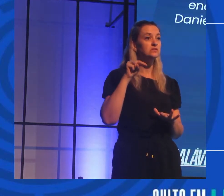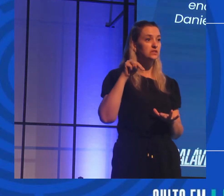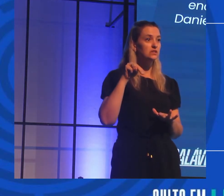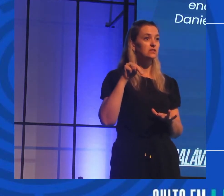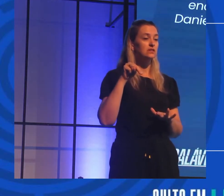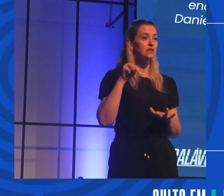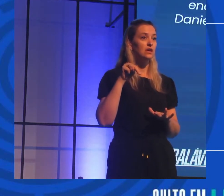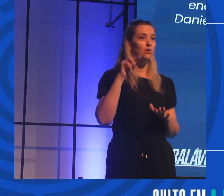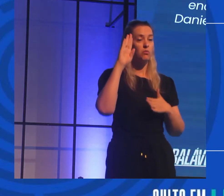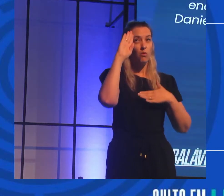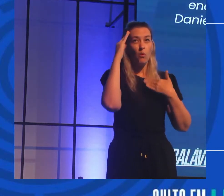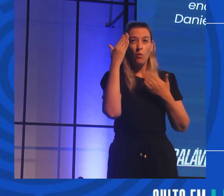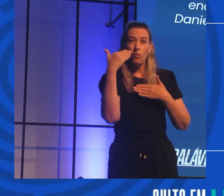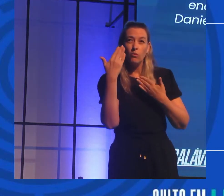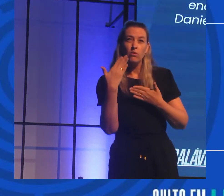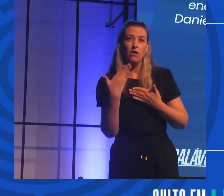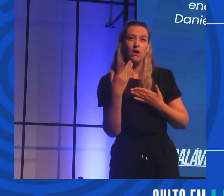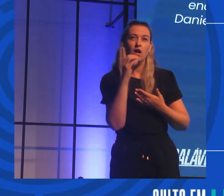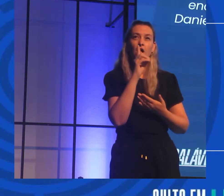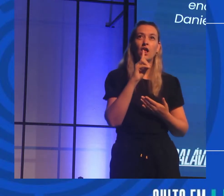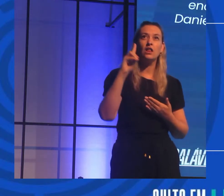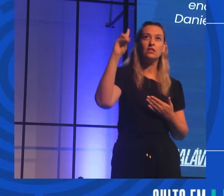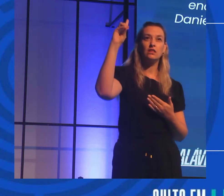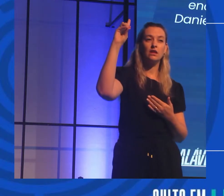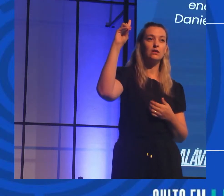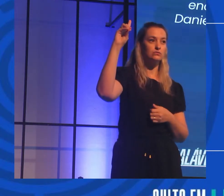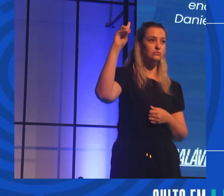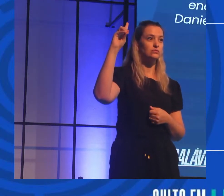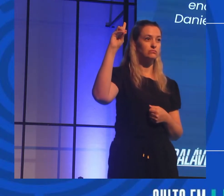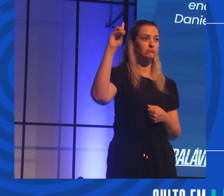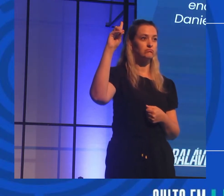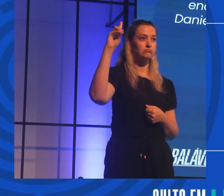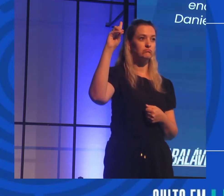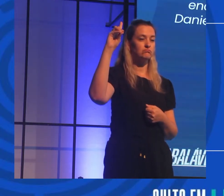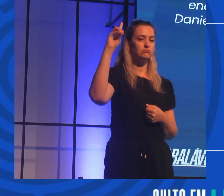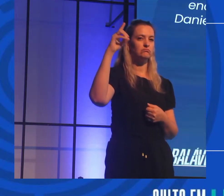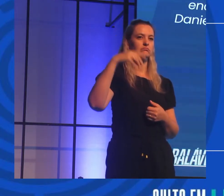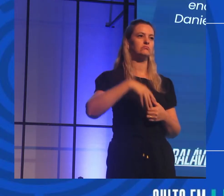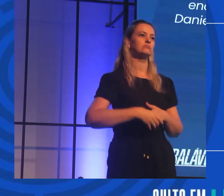vamos ter que achar alguma coisa para acusar ele, porque ele vai resvalar em algum lugar.